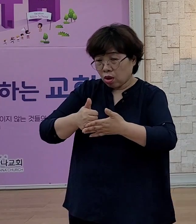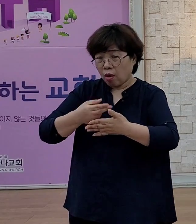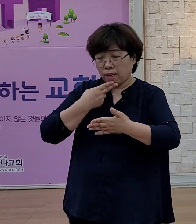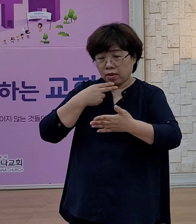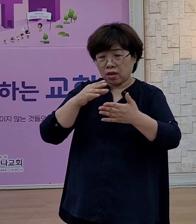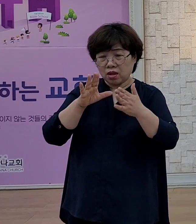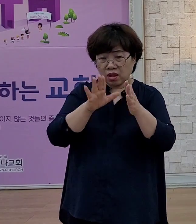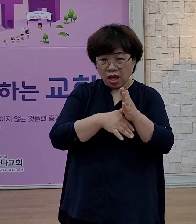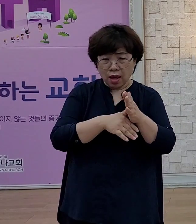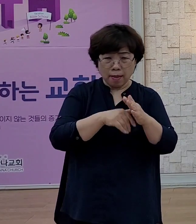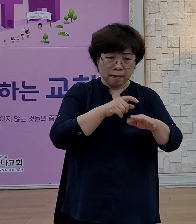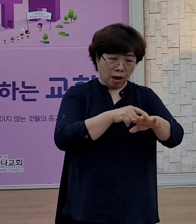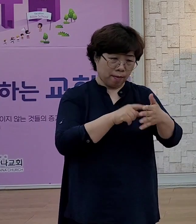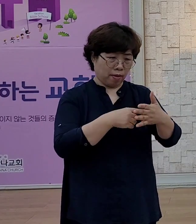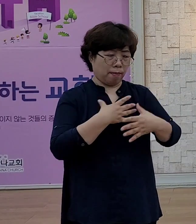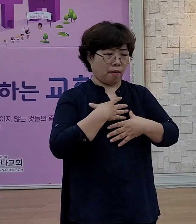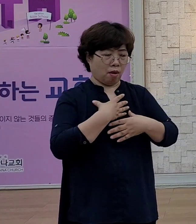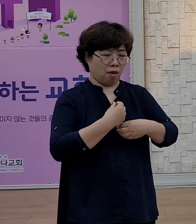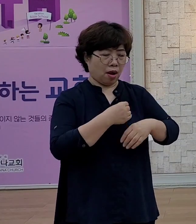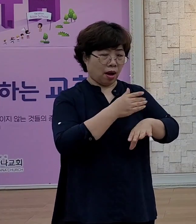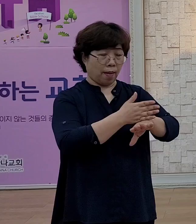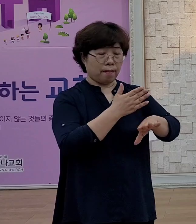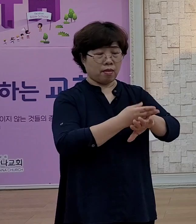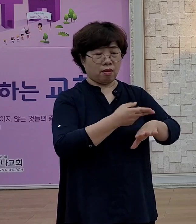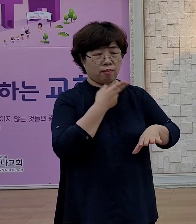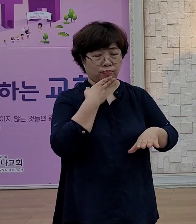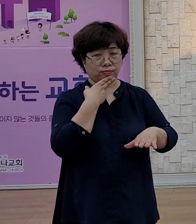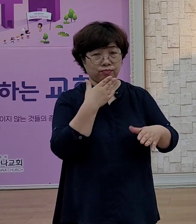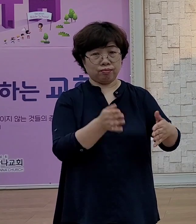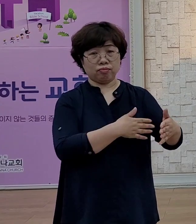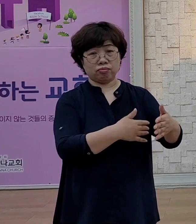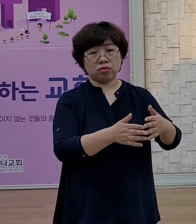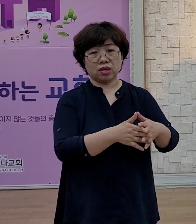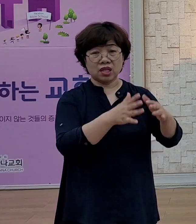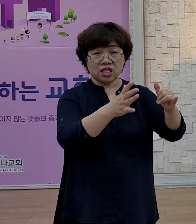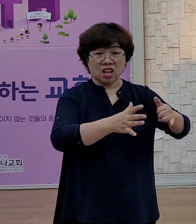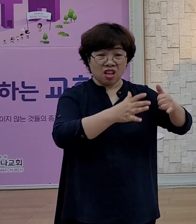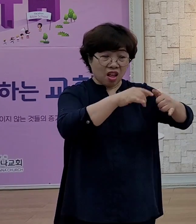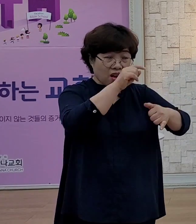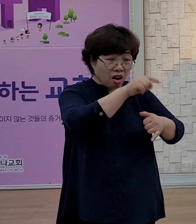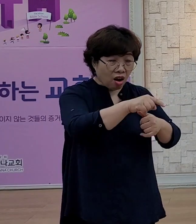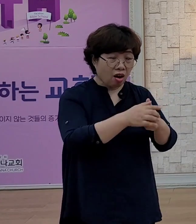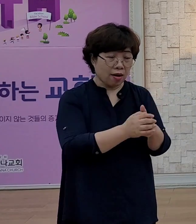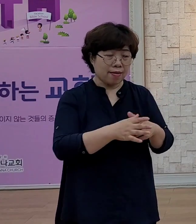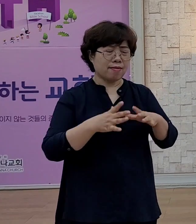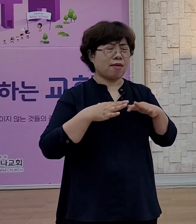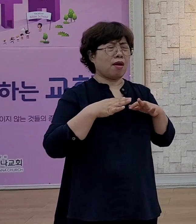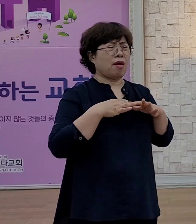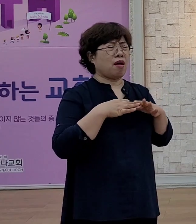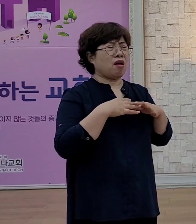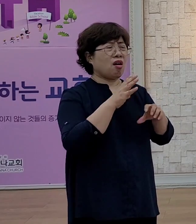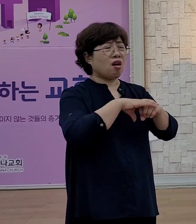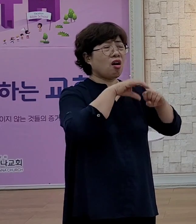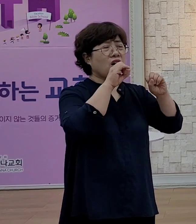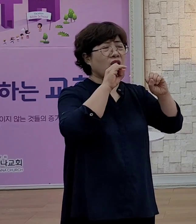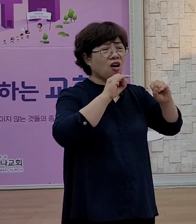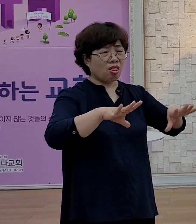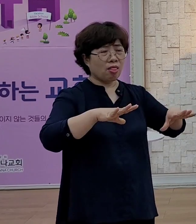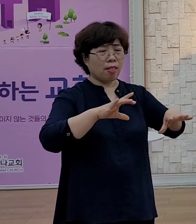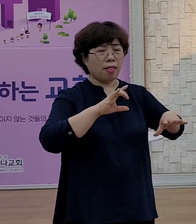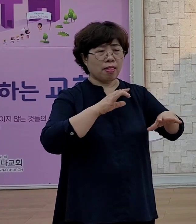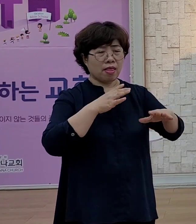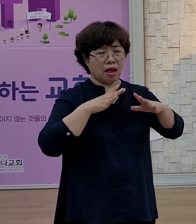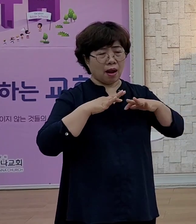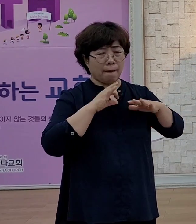없고 감사도 없습니다. 오직 세상 것, 자랑밖에 없는 허탄한